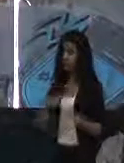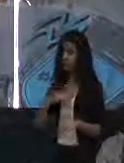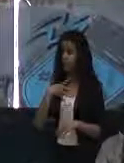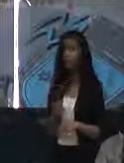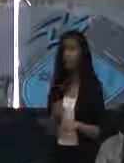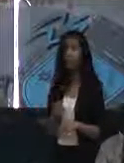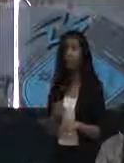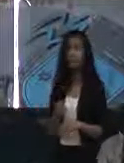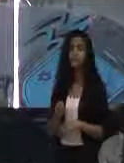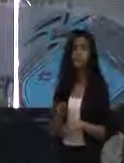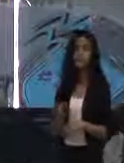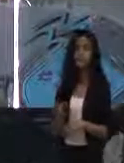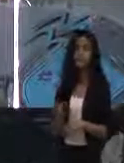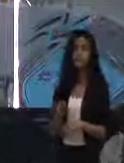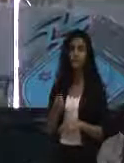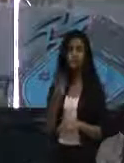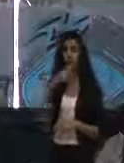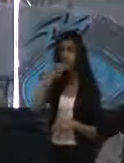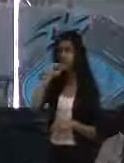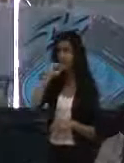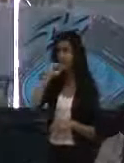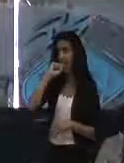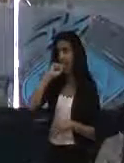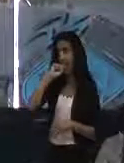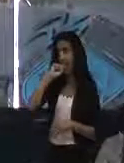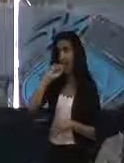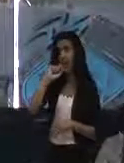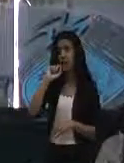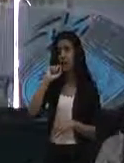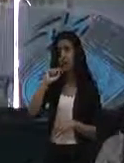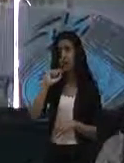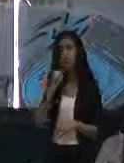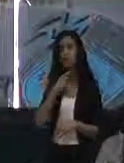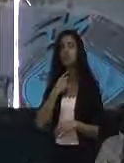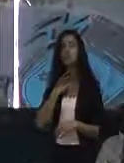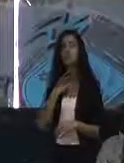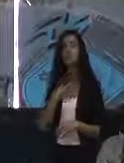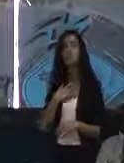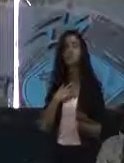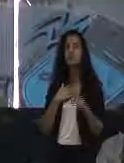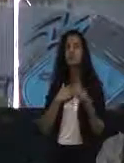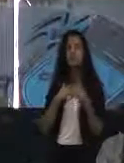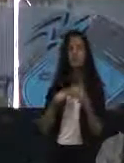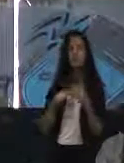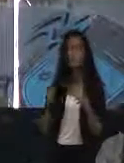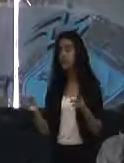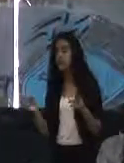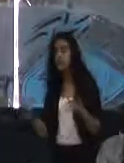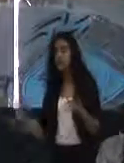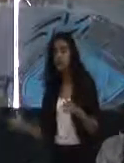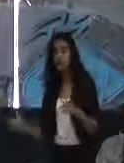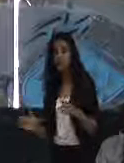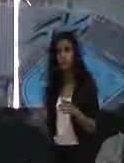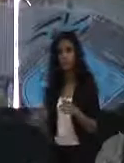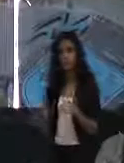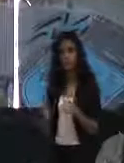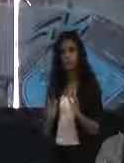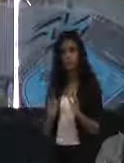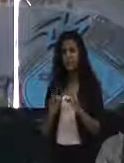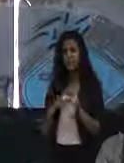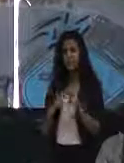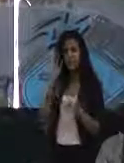A inveja é um sentimento de aversão ao que o outro tem e a própria pessoa não tem. Curioso é que a